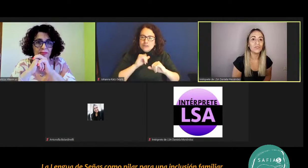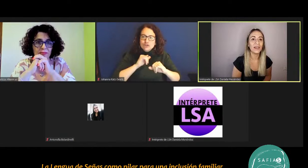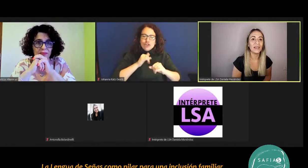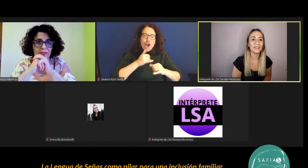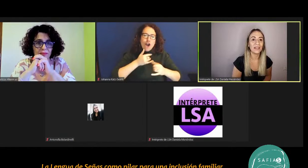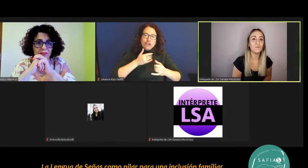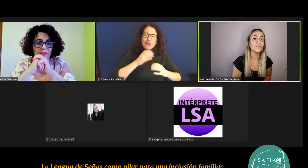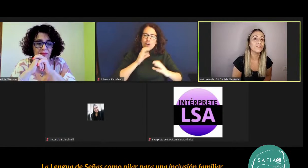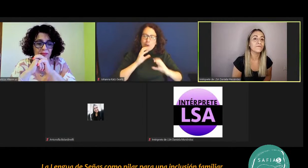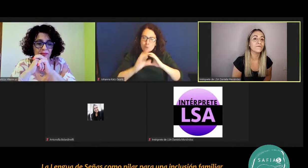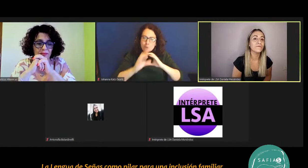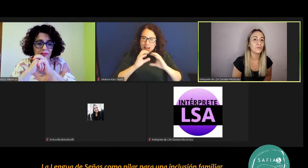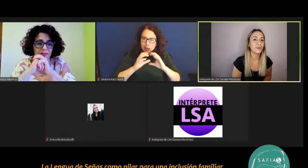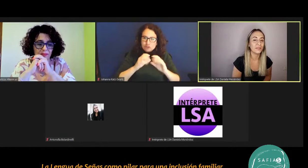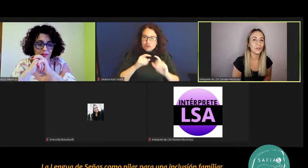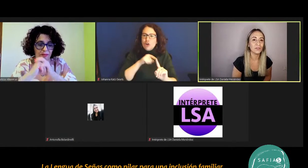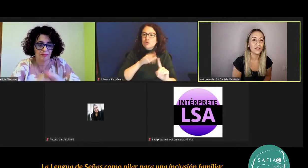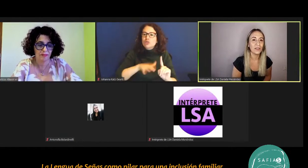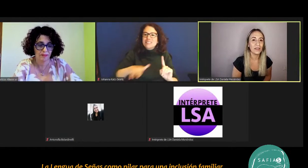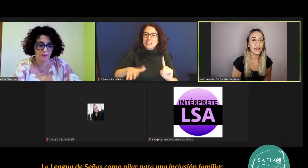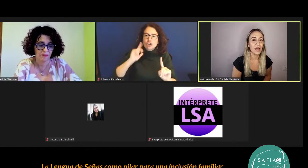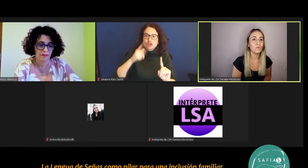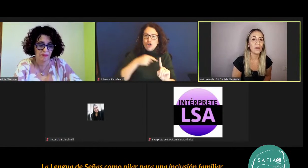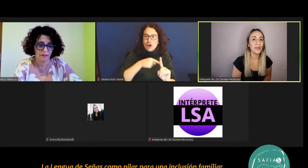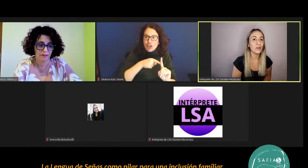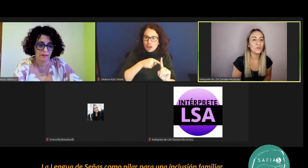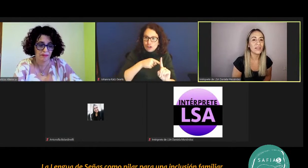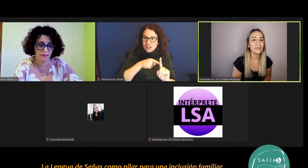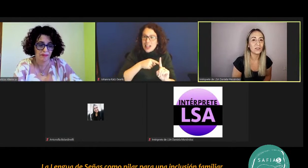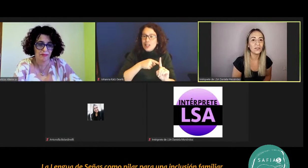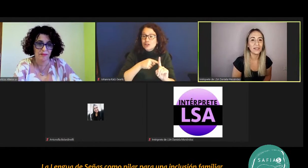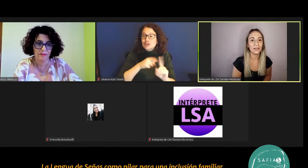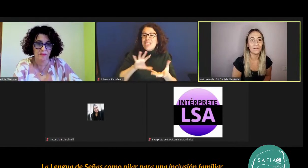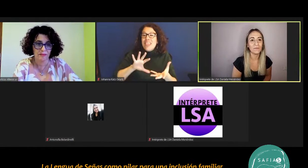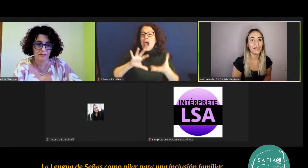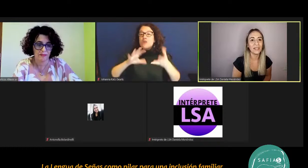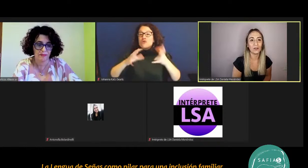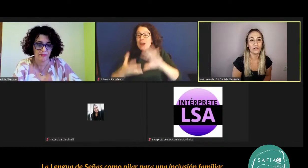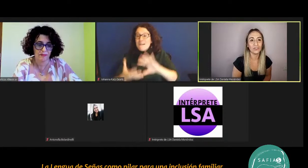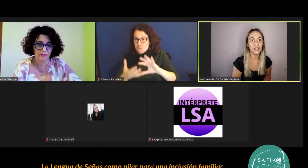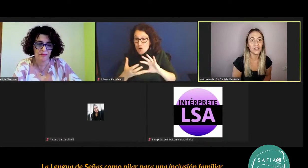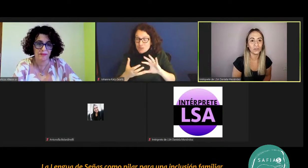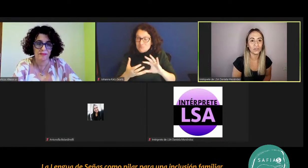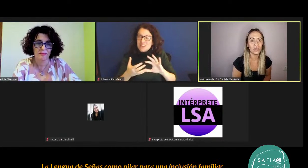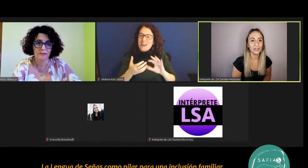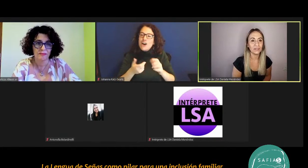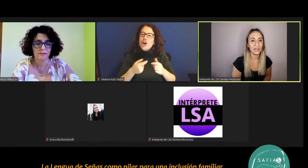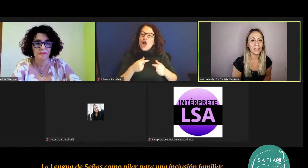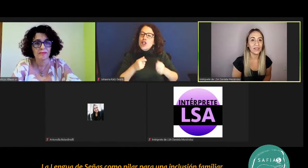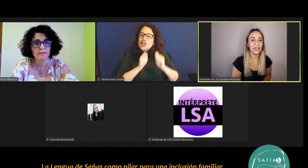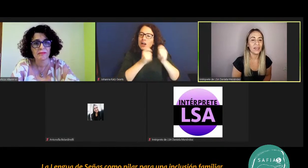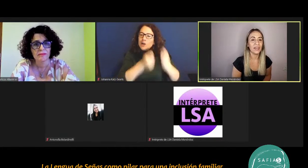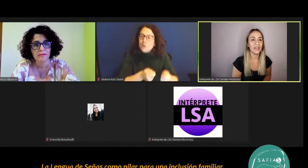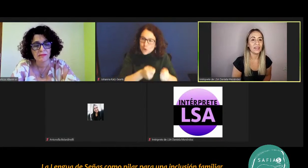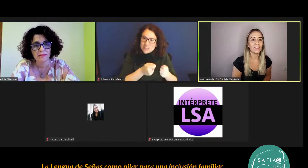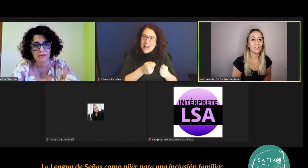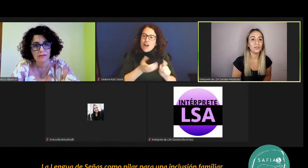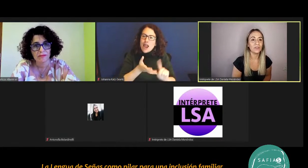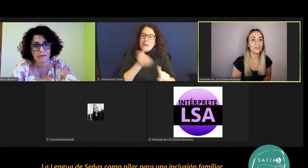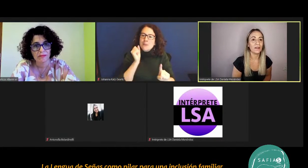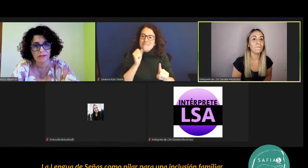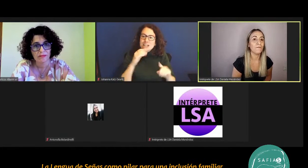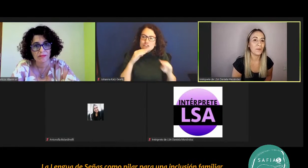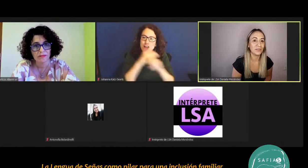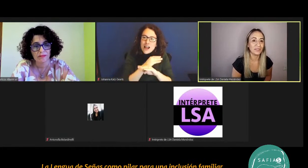Hay mucha información, hay comunicación en esta familia con los chicos, ¿sí?